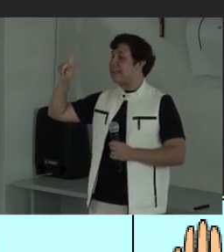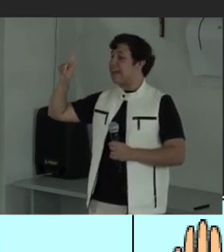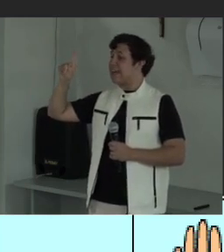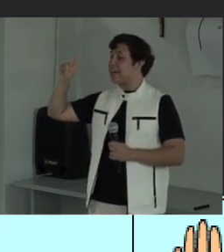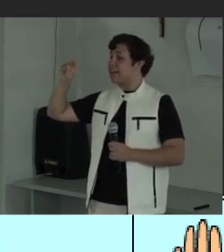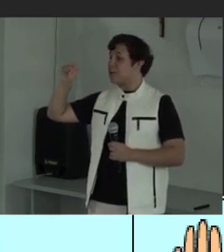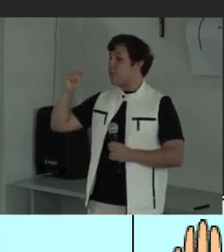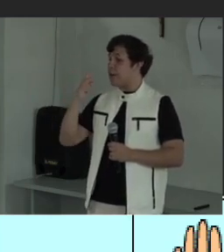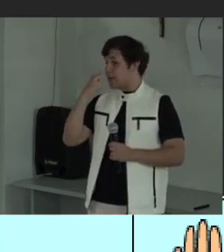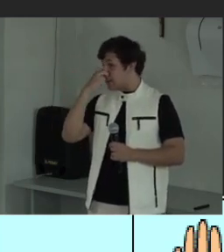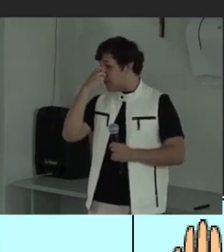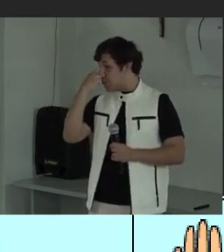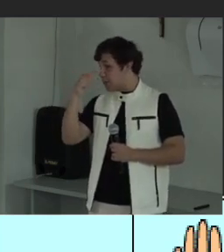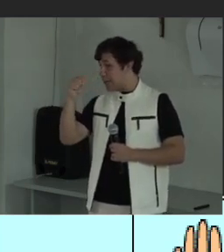T, como para decir tengo tu nariz.